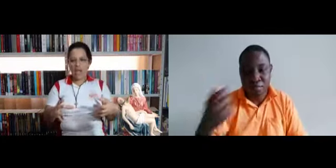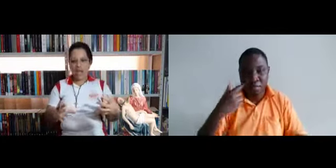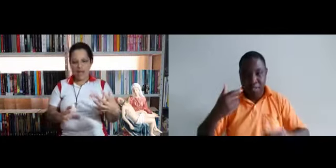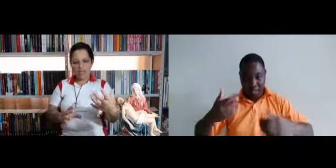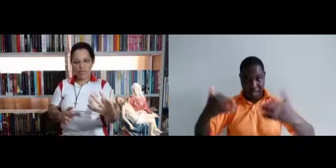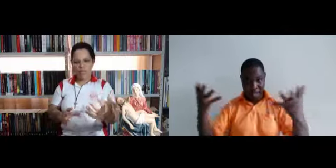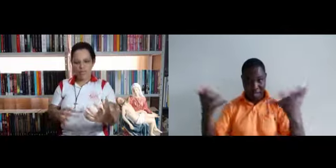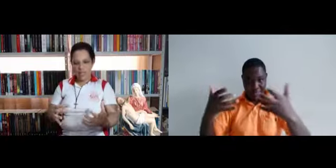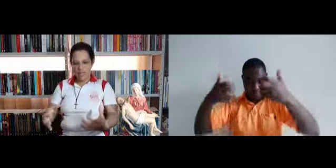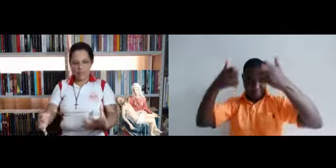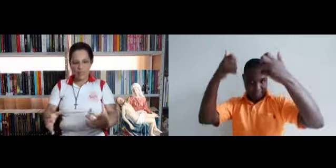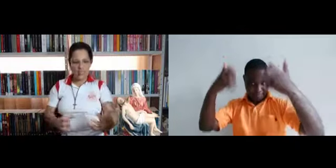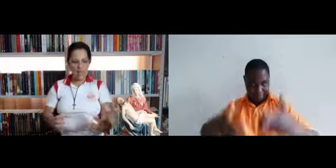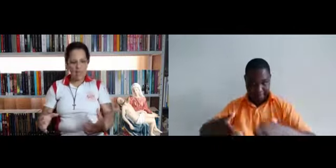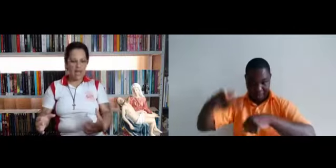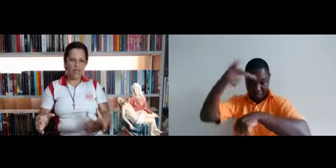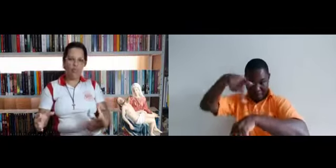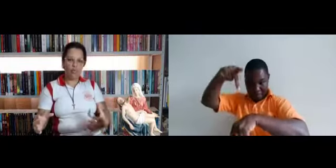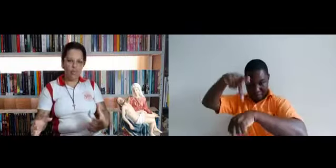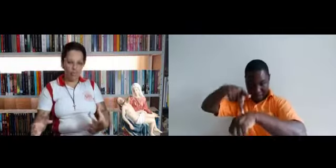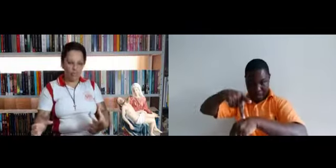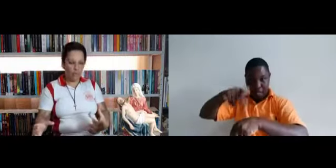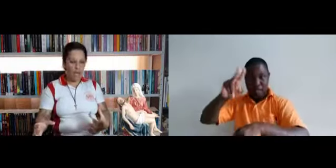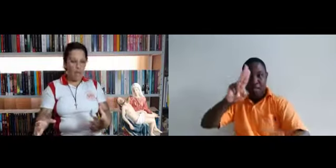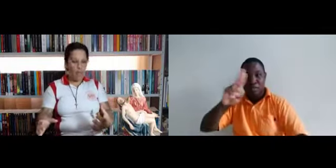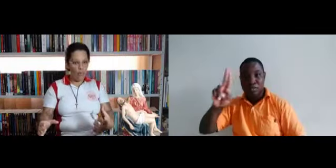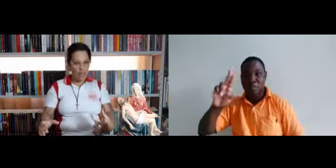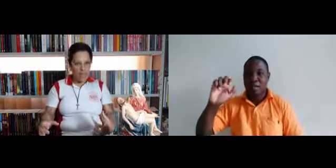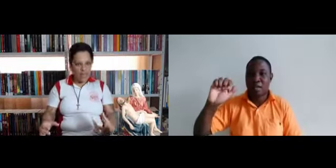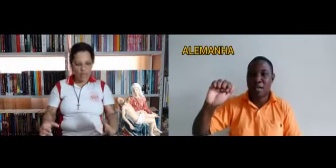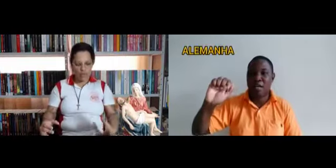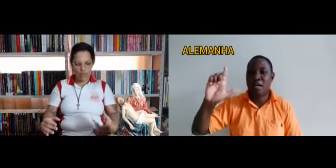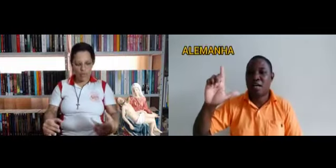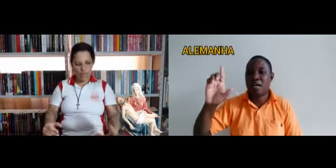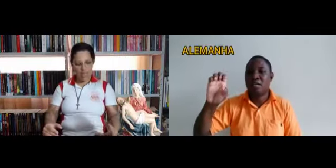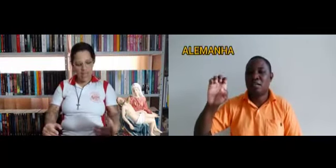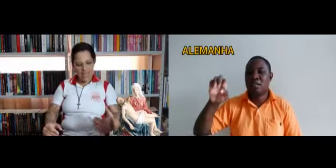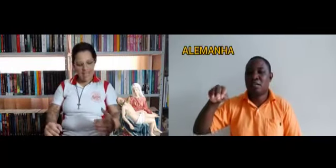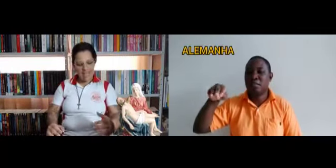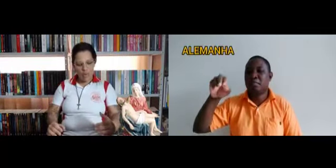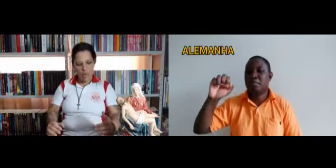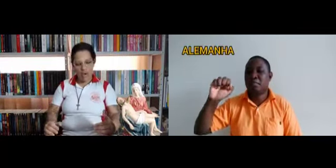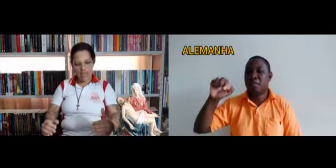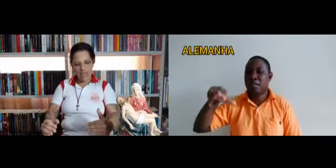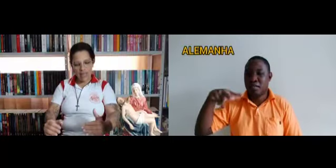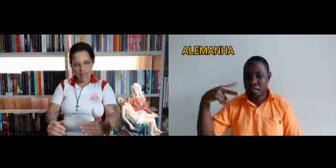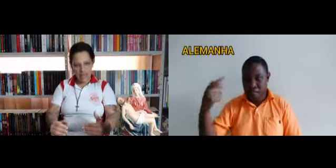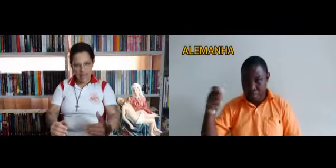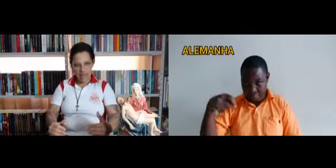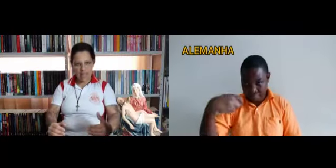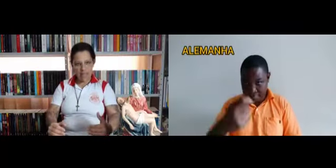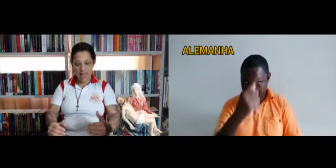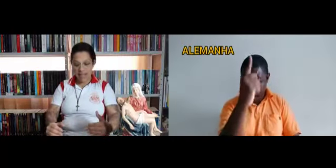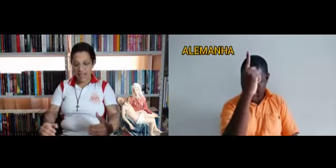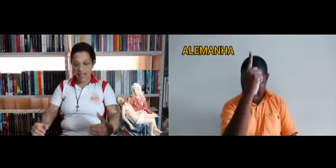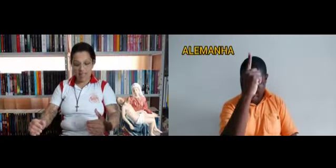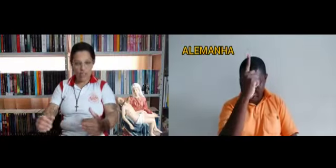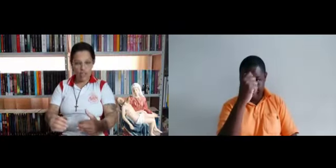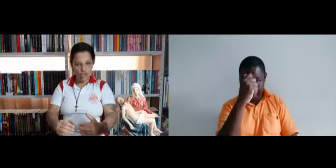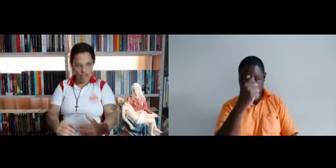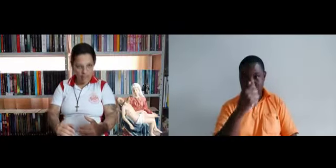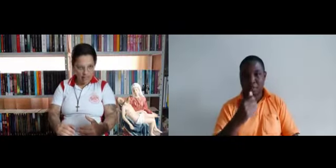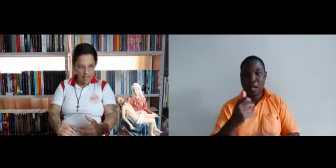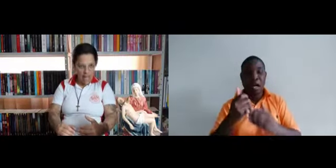militarmente caso um deles fosse ameaçado por outro. Por que isso? Porque essa corrida imperialista, ela ainda